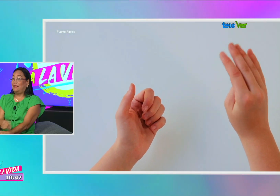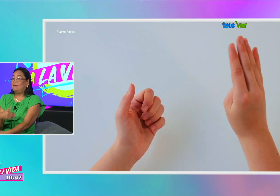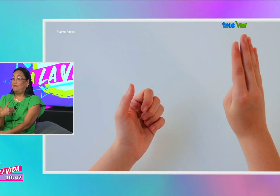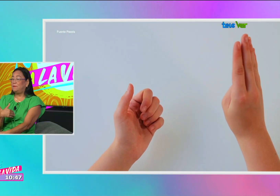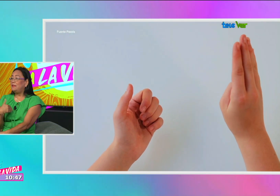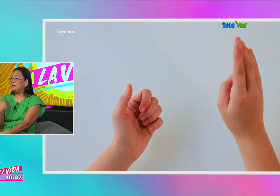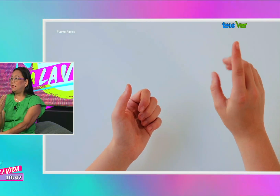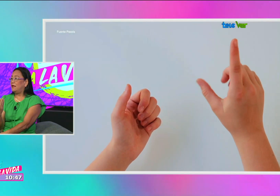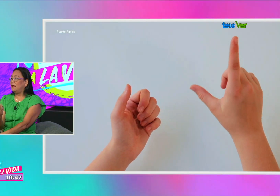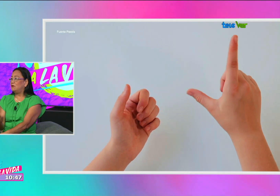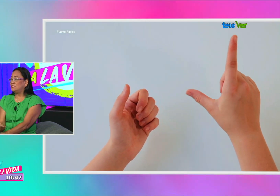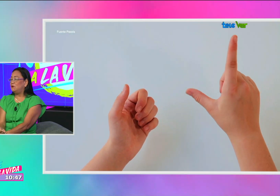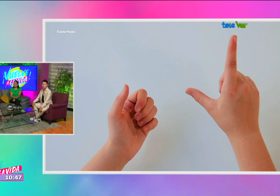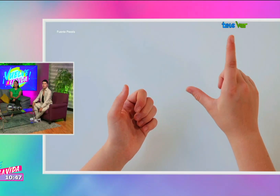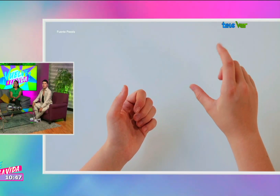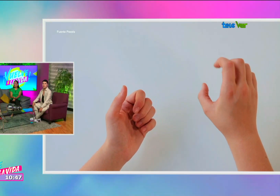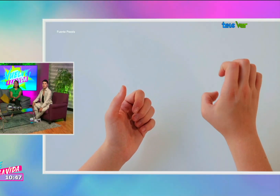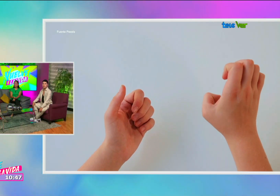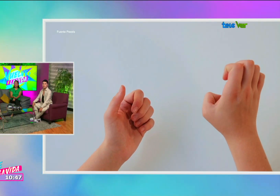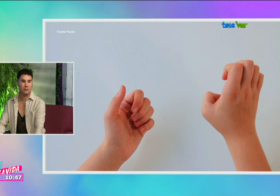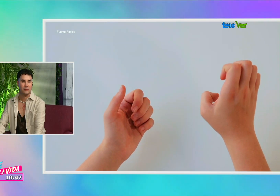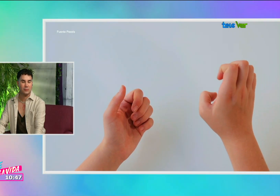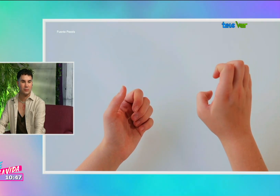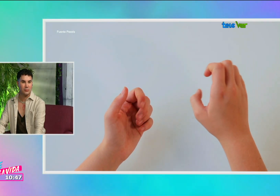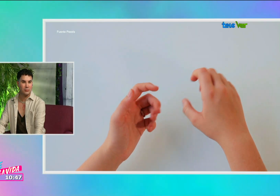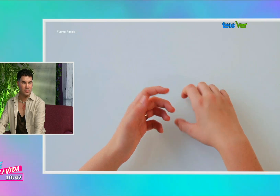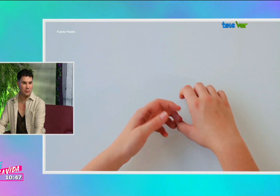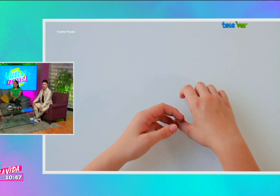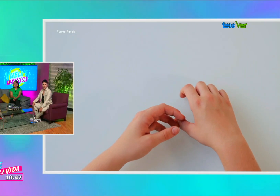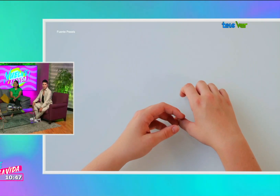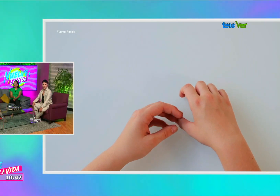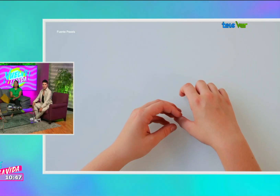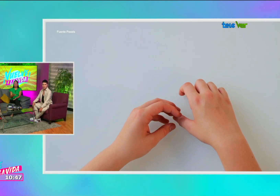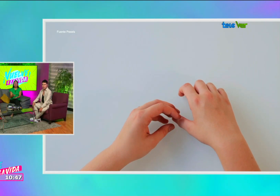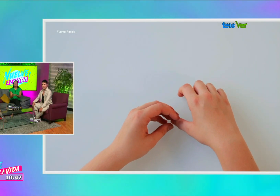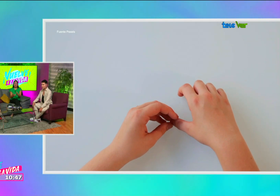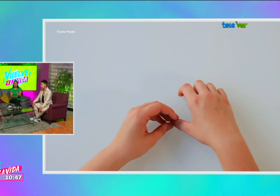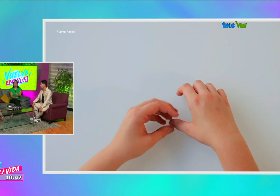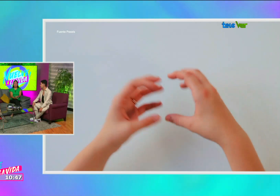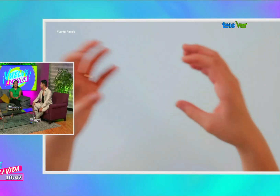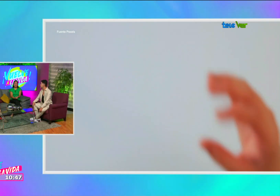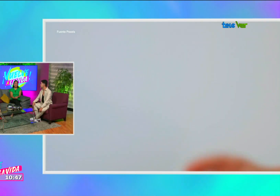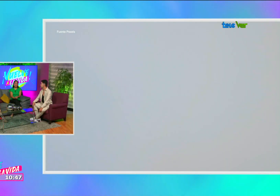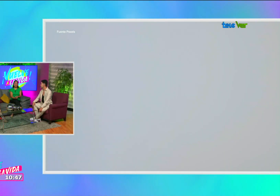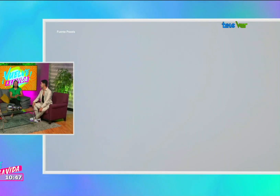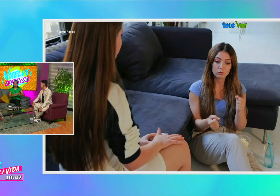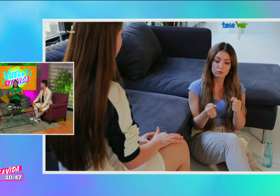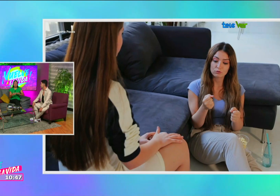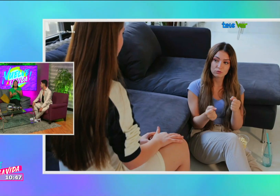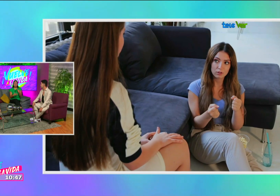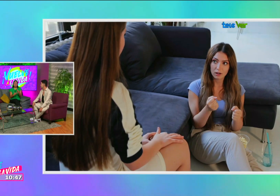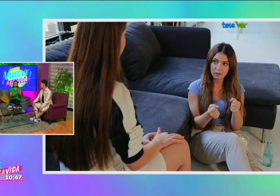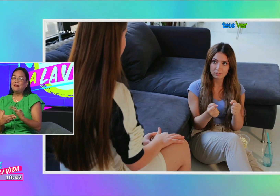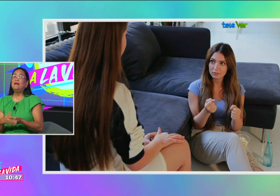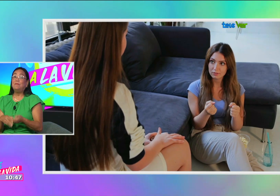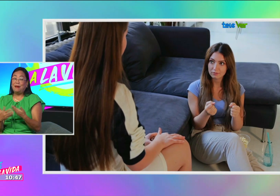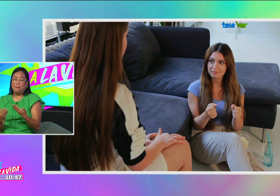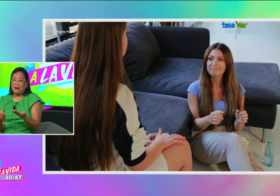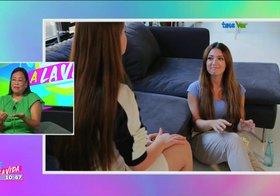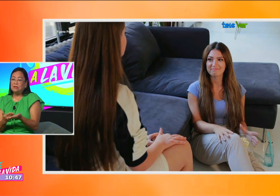que se debe de enseñar a los alumnos sordos en su lengua materna, quiere decir en la lengua de señas. Claro. Los docentes deben de estar preparados,